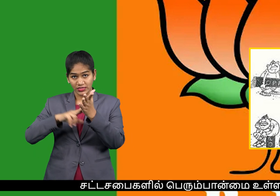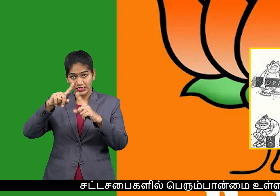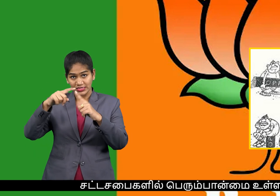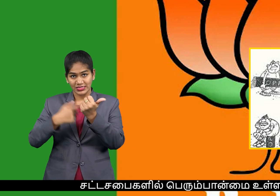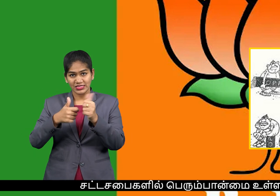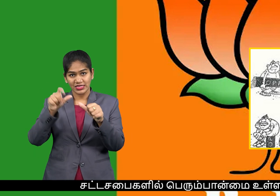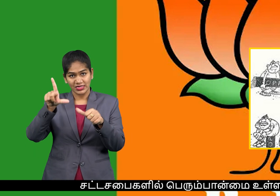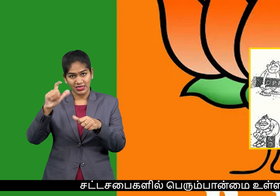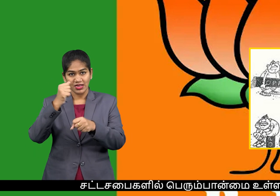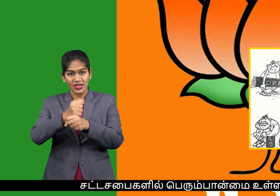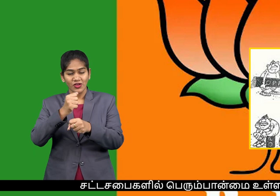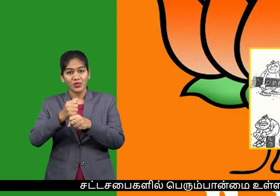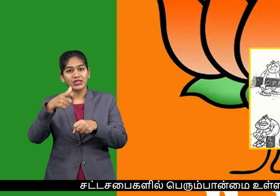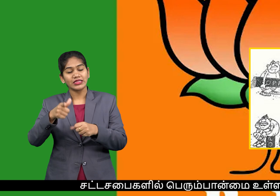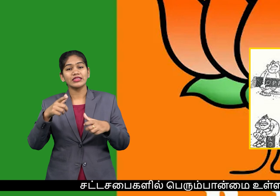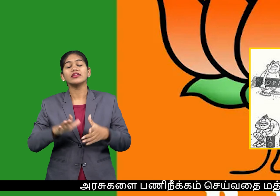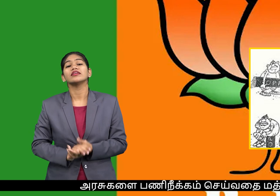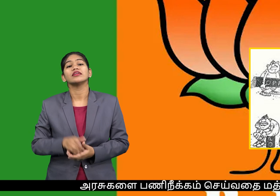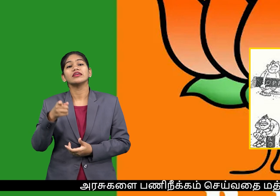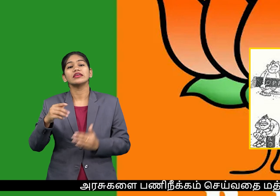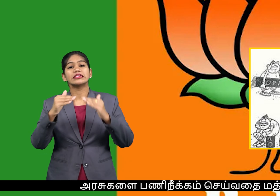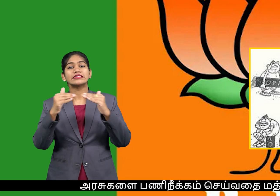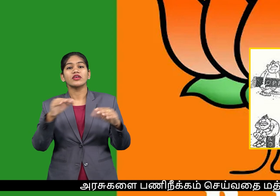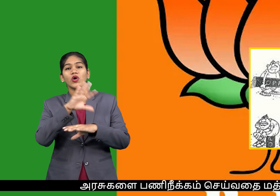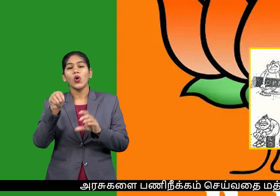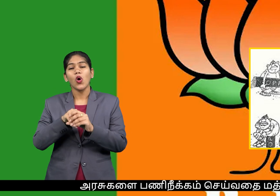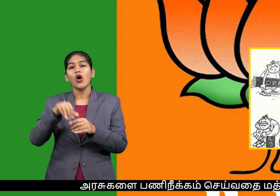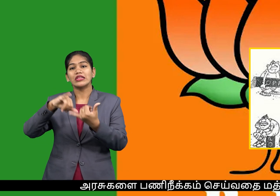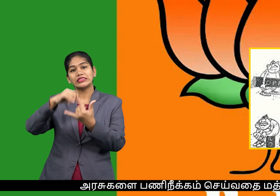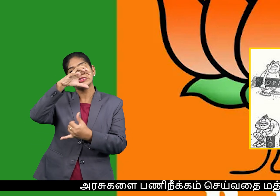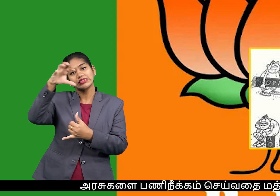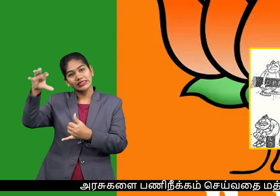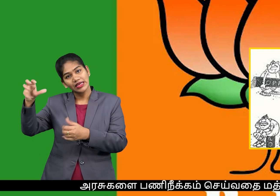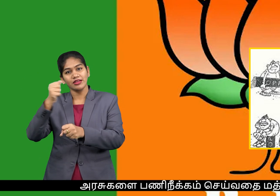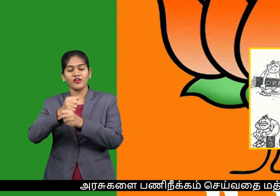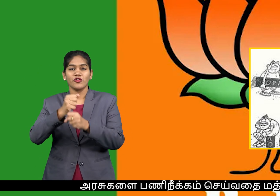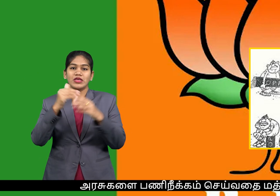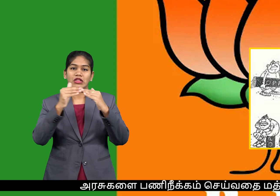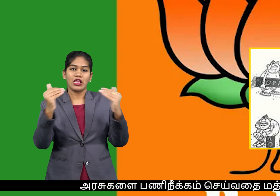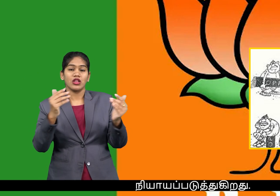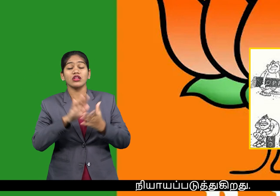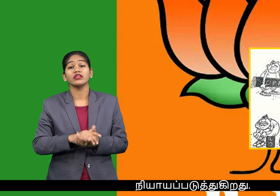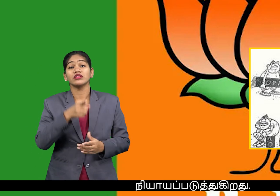சட்டசபைகளில் பெரும்பான்மை உள்ள மாநில அரசுகளை பணிநீக்கம் செய்வதை மத்திய அரசு